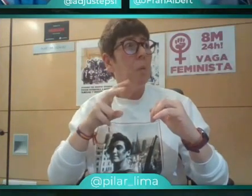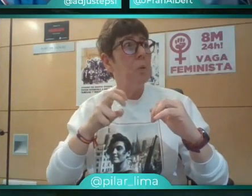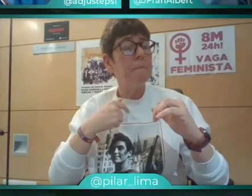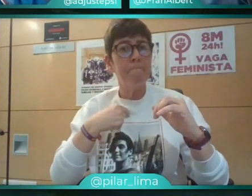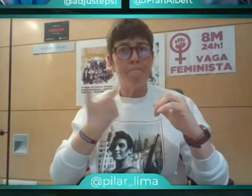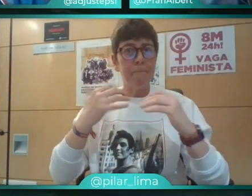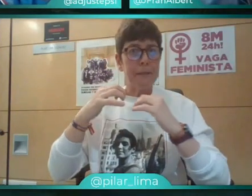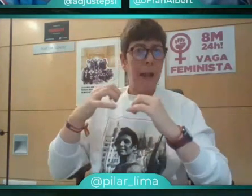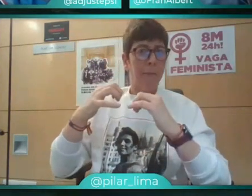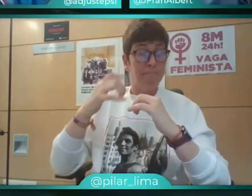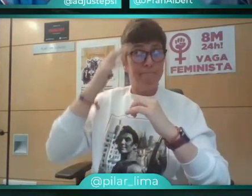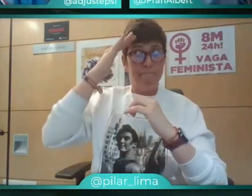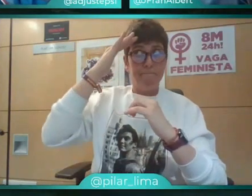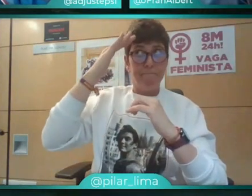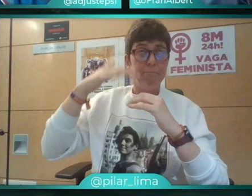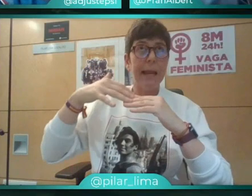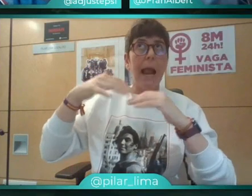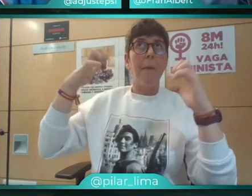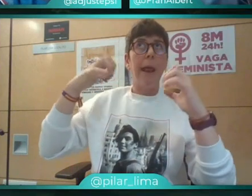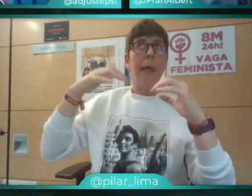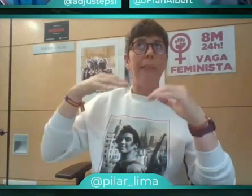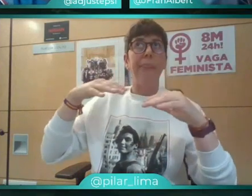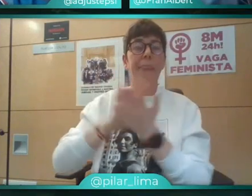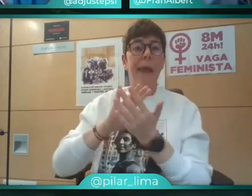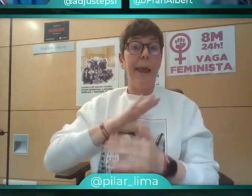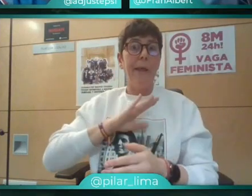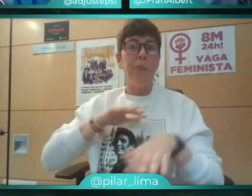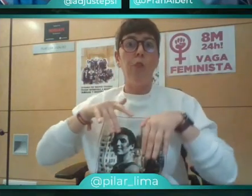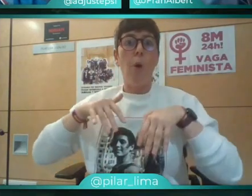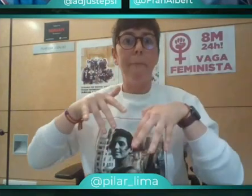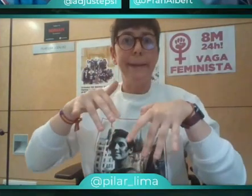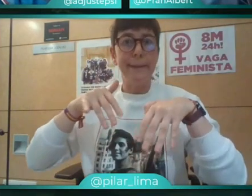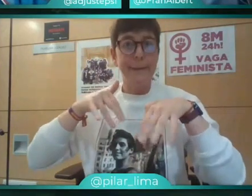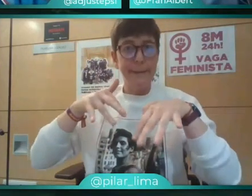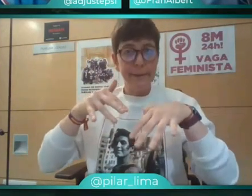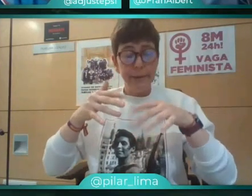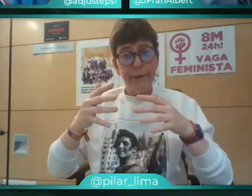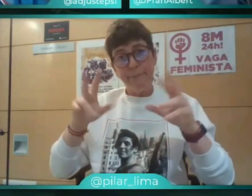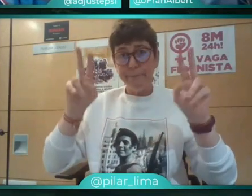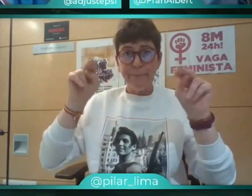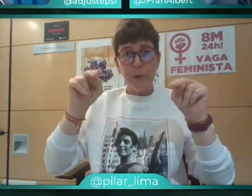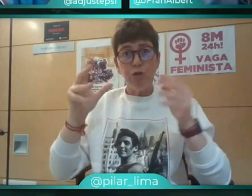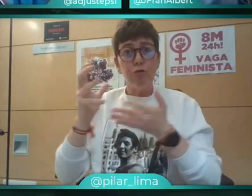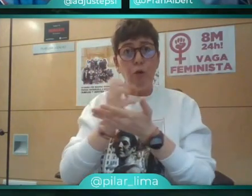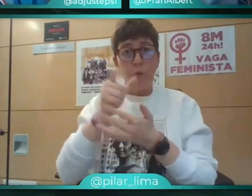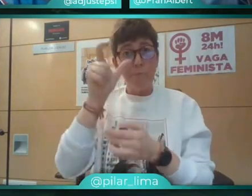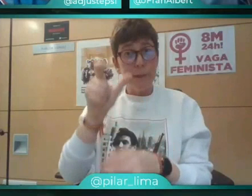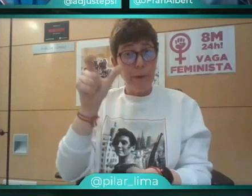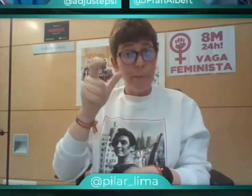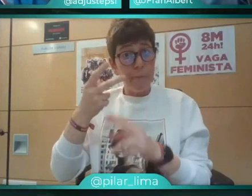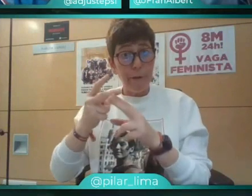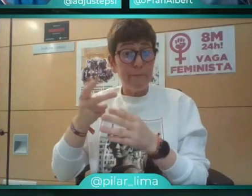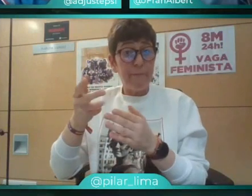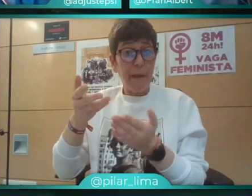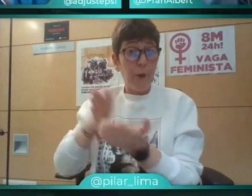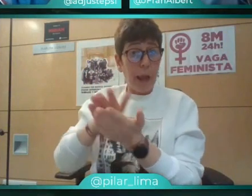no me dio esa esa oportunidad que yo buscaba él dice siempre que el senado es la cámara